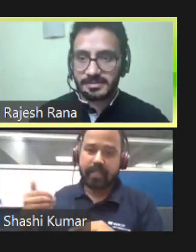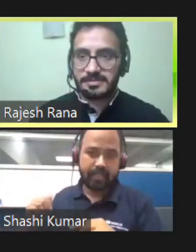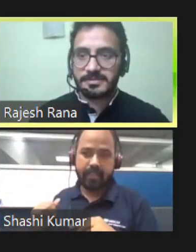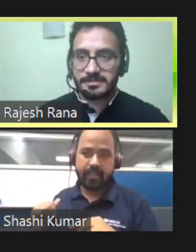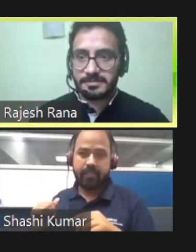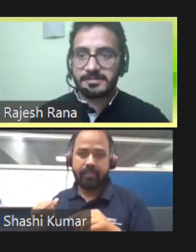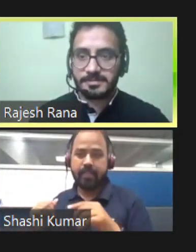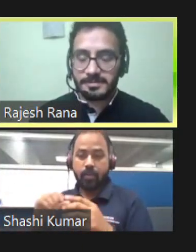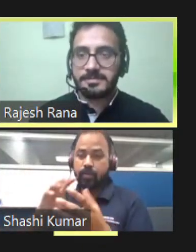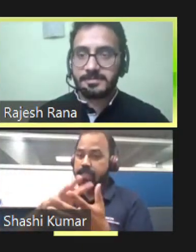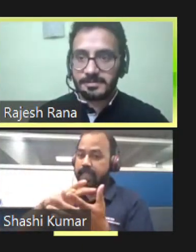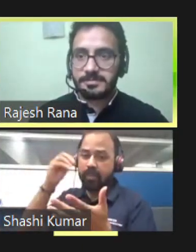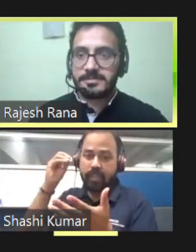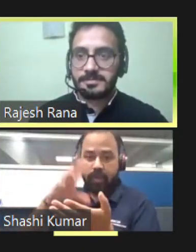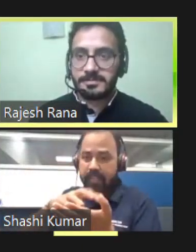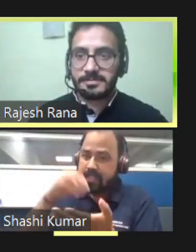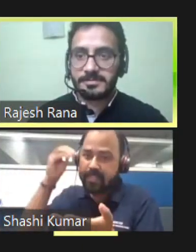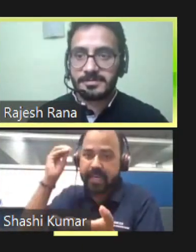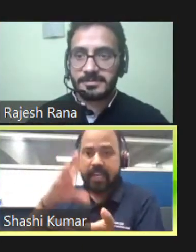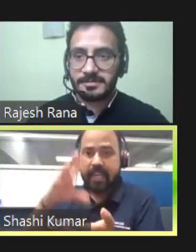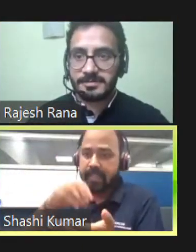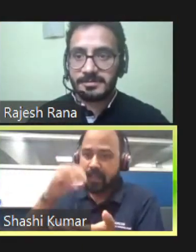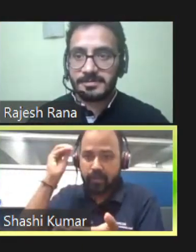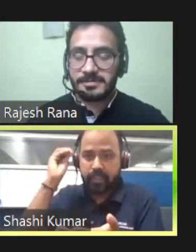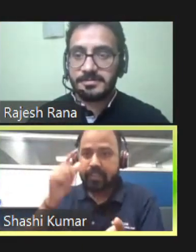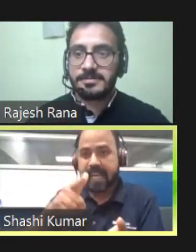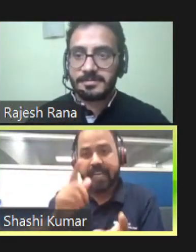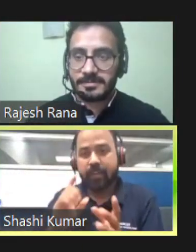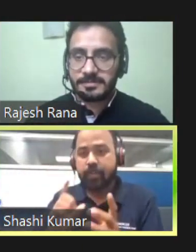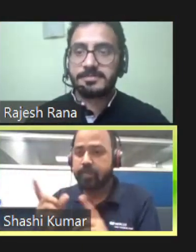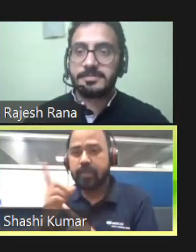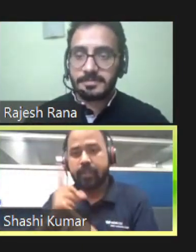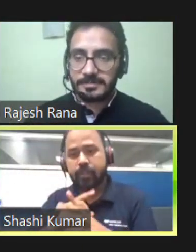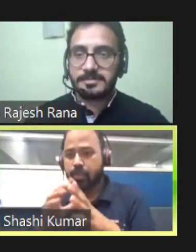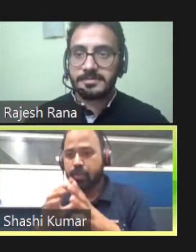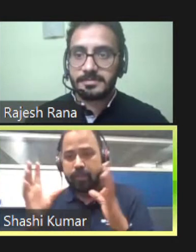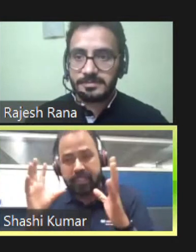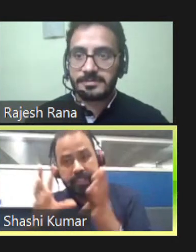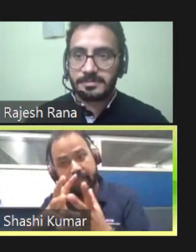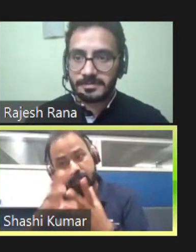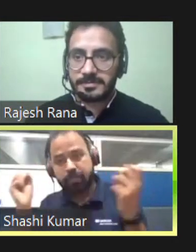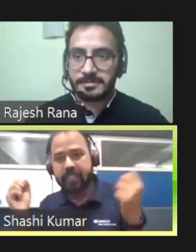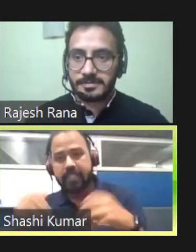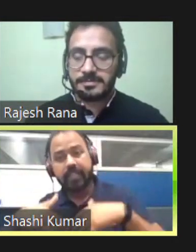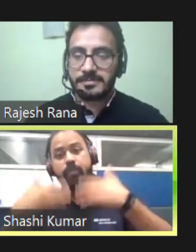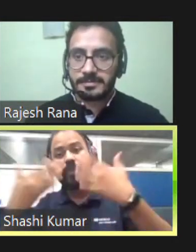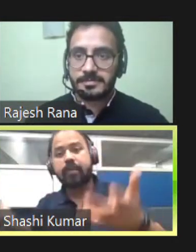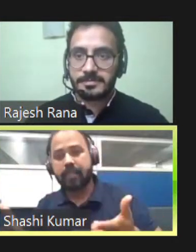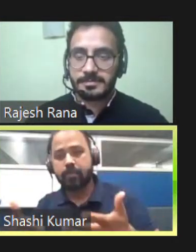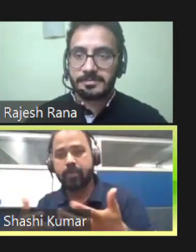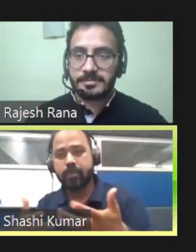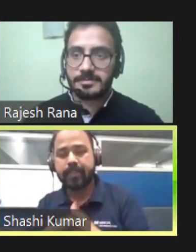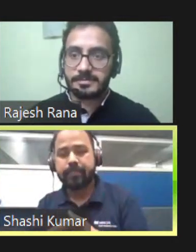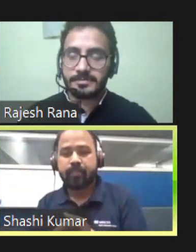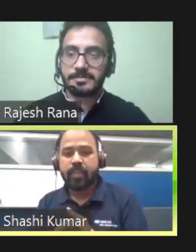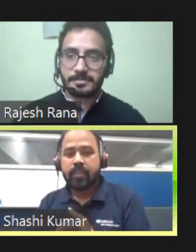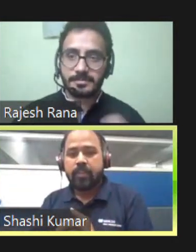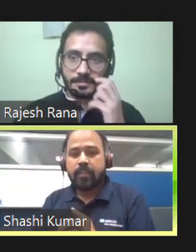सबको बताते हैं। इससे क्या होता है, वो अंडरस्टैंडिंग आ रही होती है साइन लैंग्वेज में, जो समझ सकते हैं वो समझ जाते हैं कि क्या बात